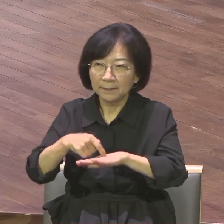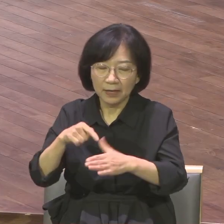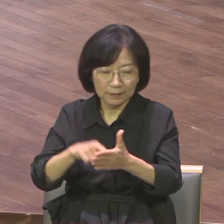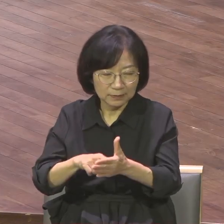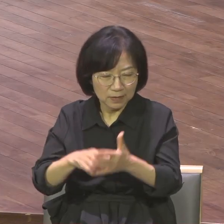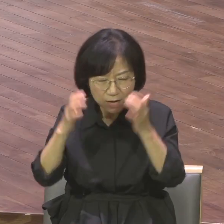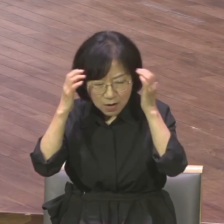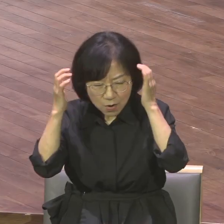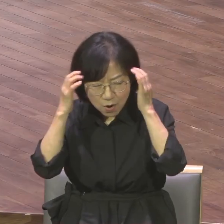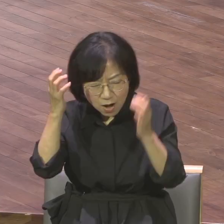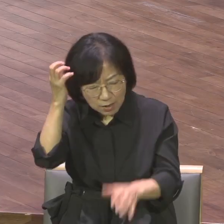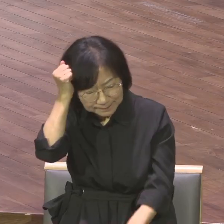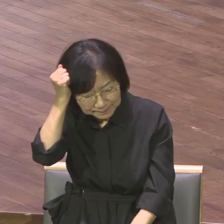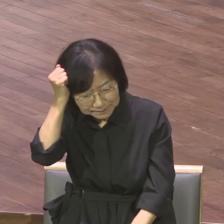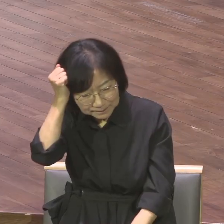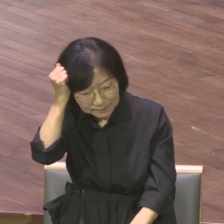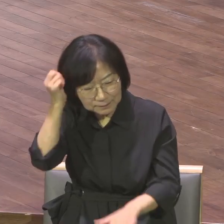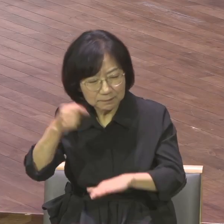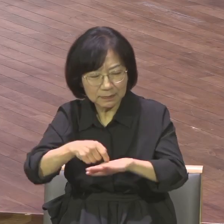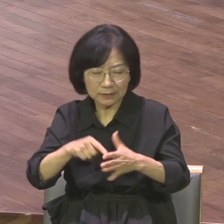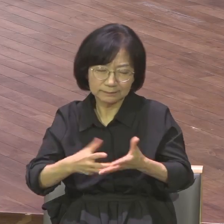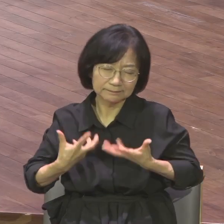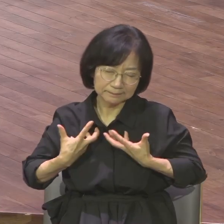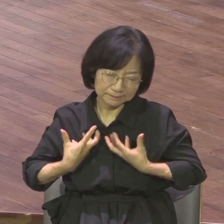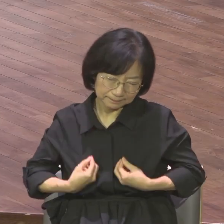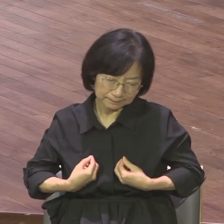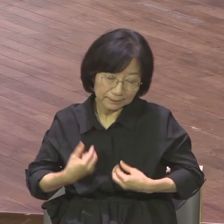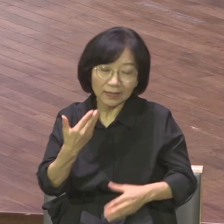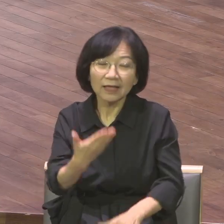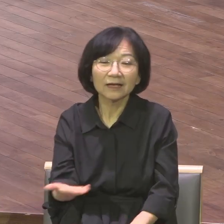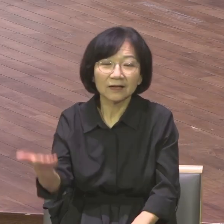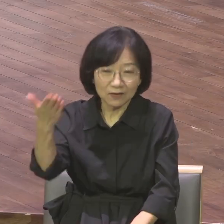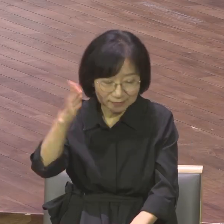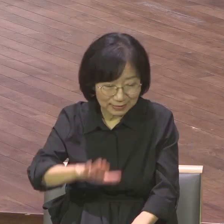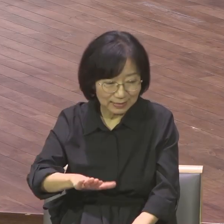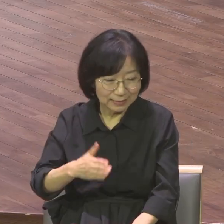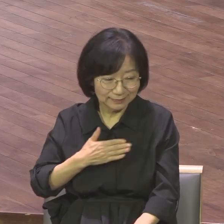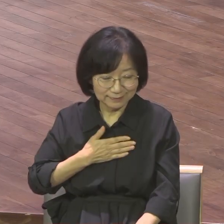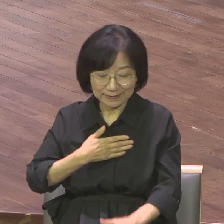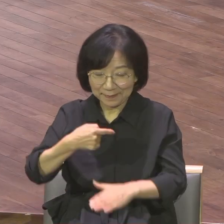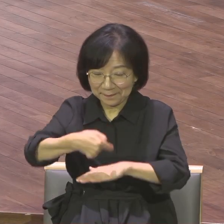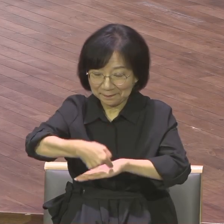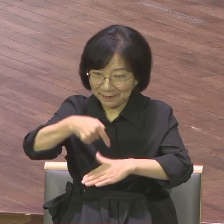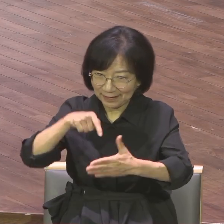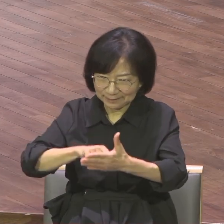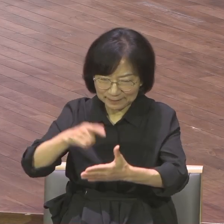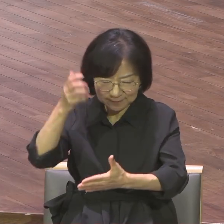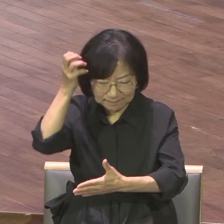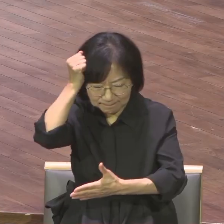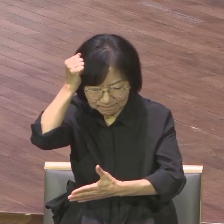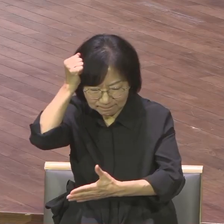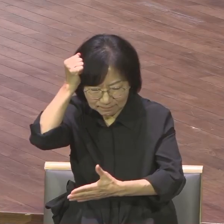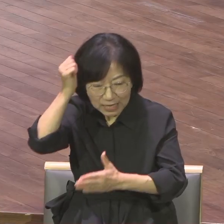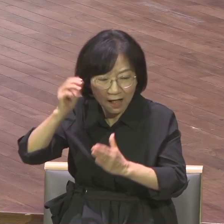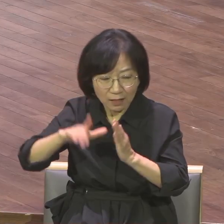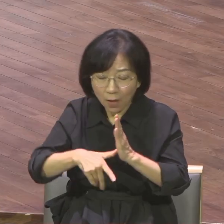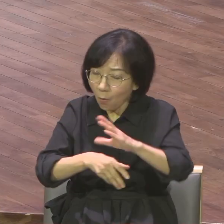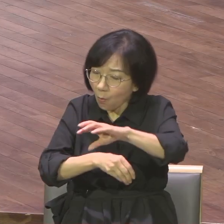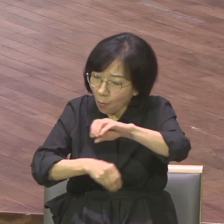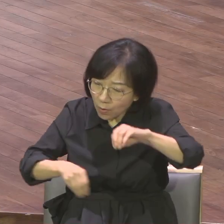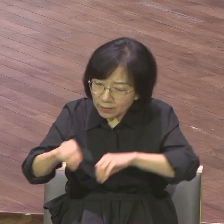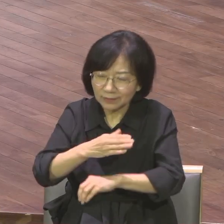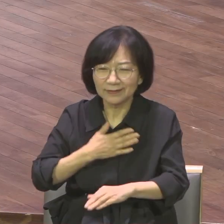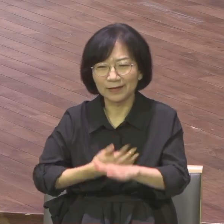그것을 기억하고 내가 낙심이 되오나 이것을 내가 내 마음에 담아 두었더니 그것이 오히려